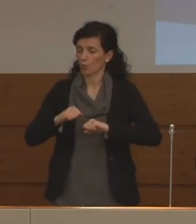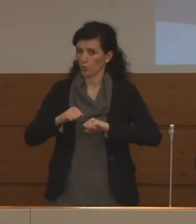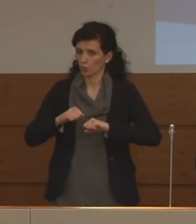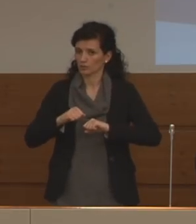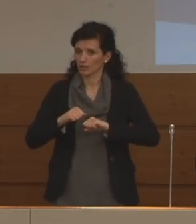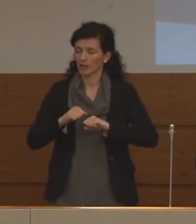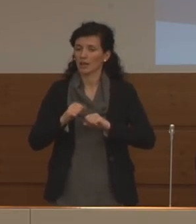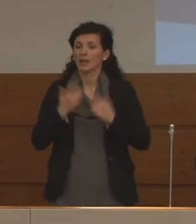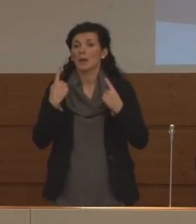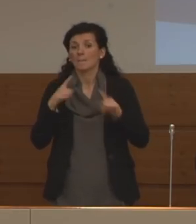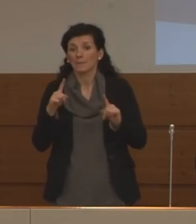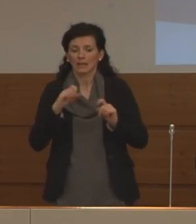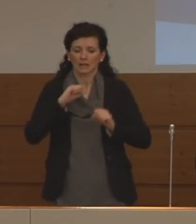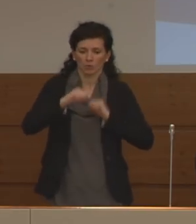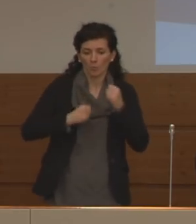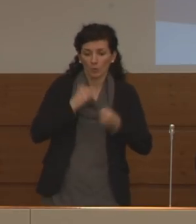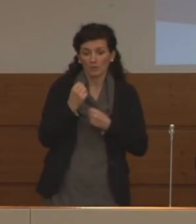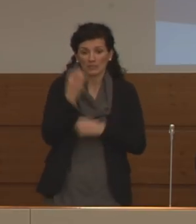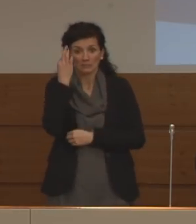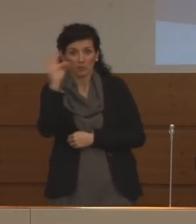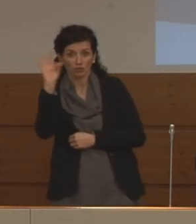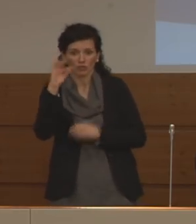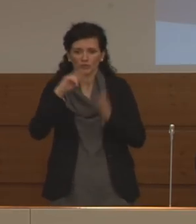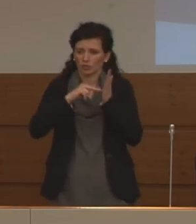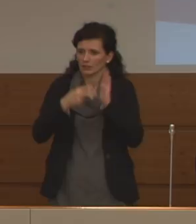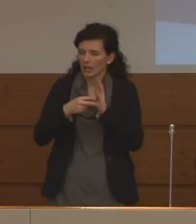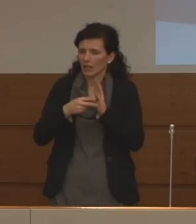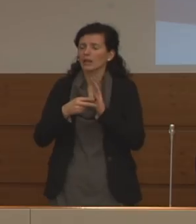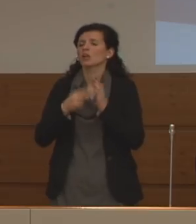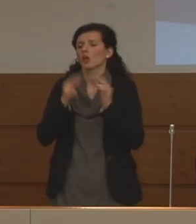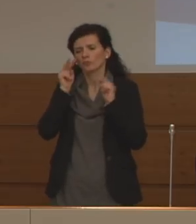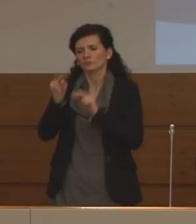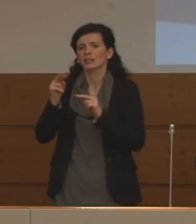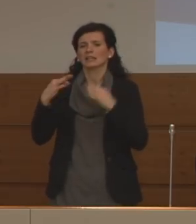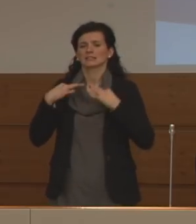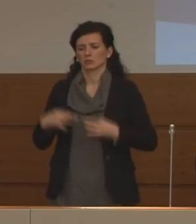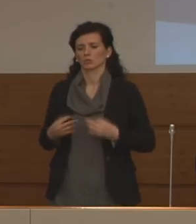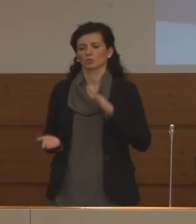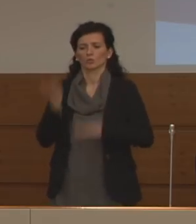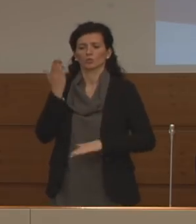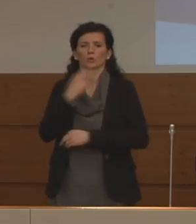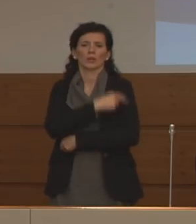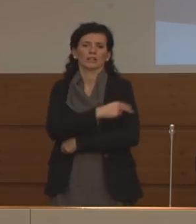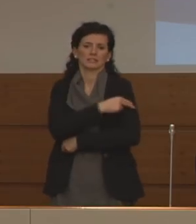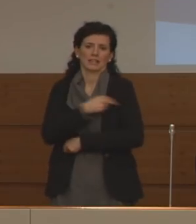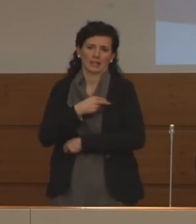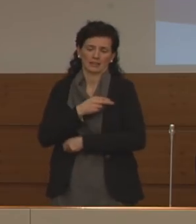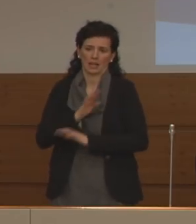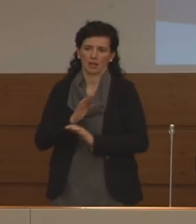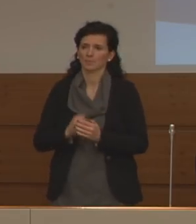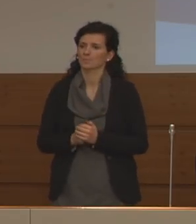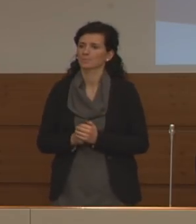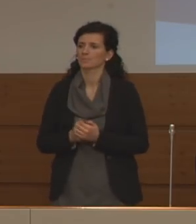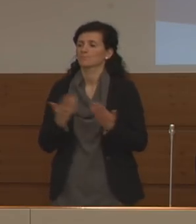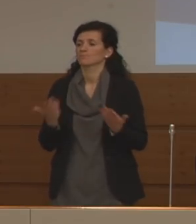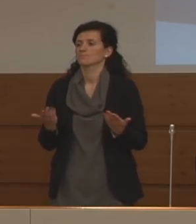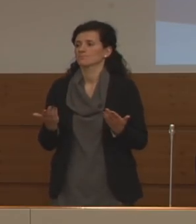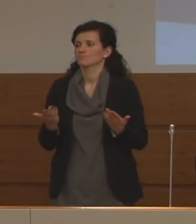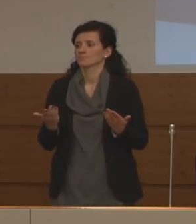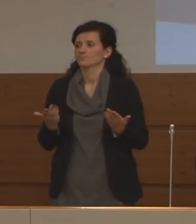specifici tecnici sul sito dell'istituto superiore di sanità poi nel nostro paese